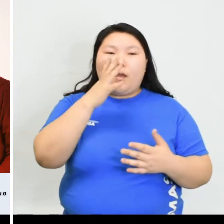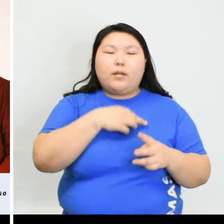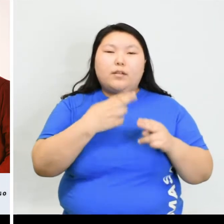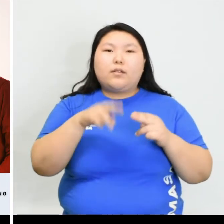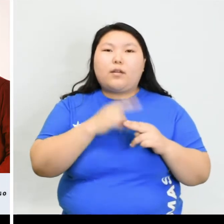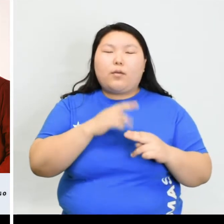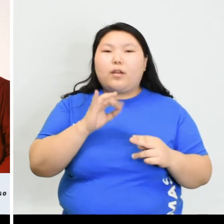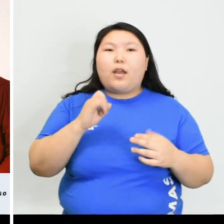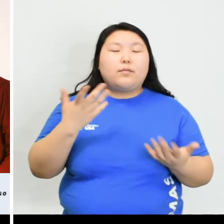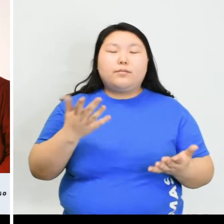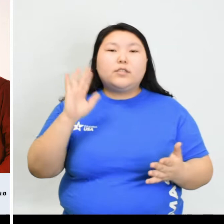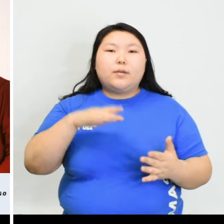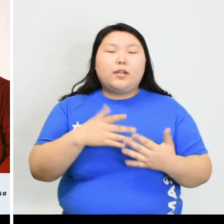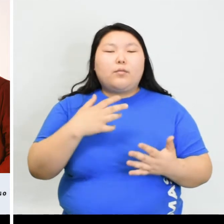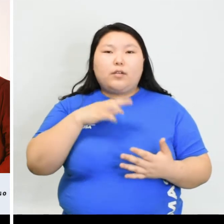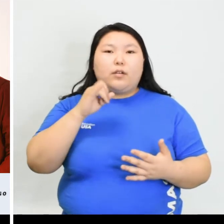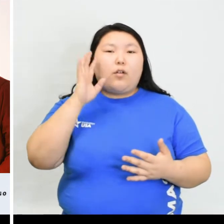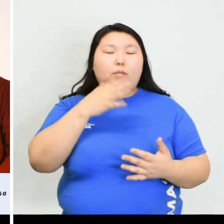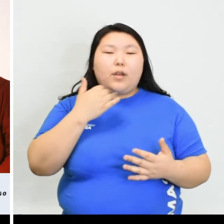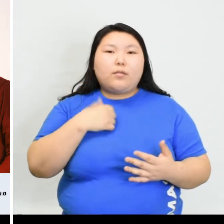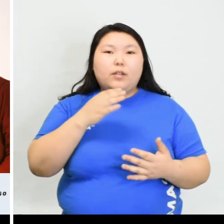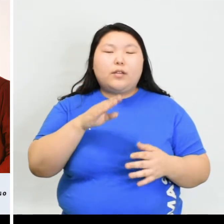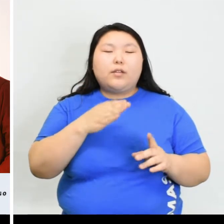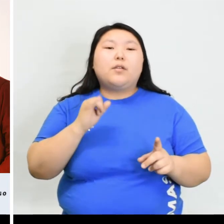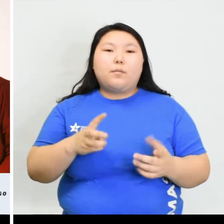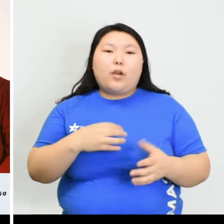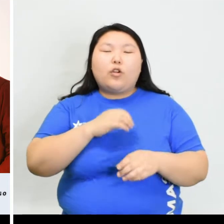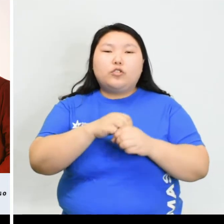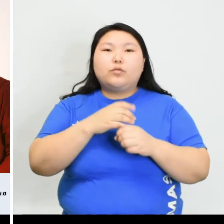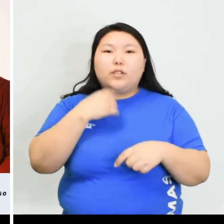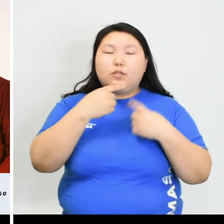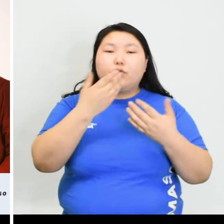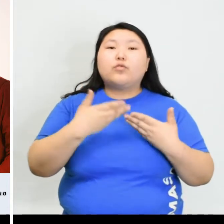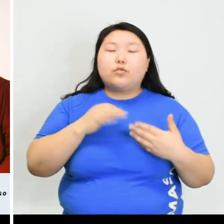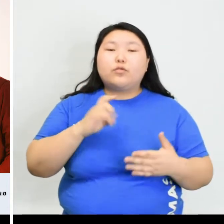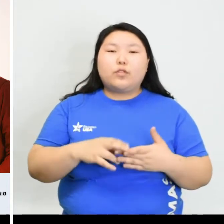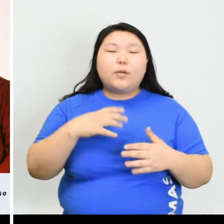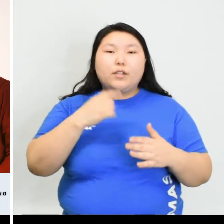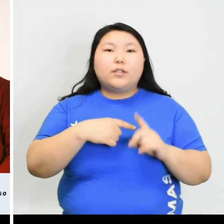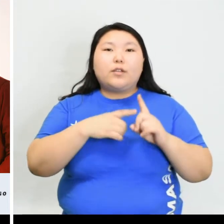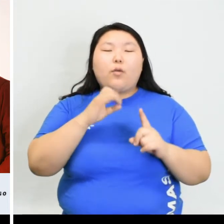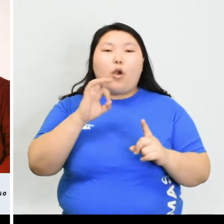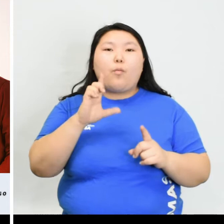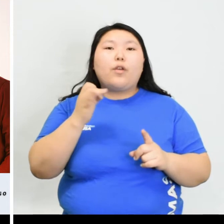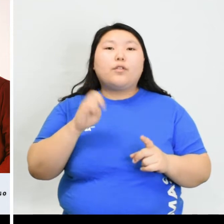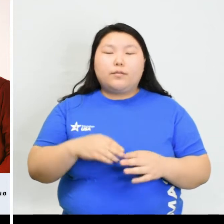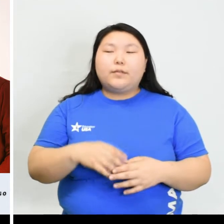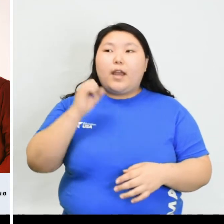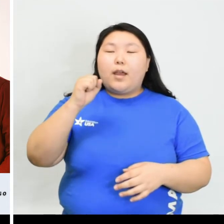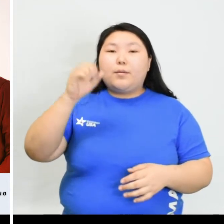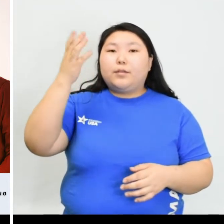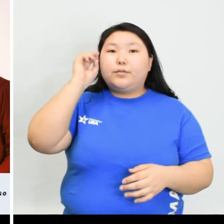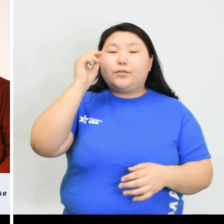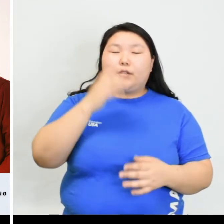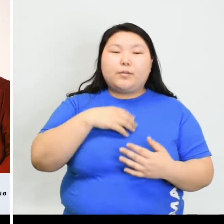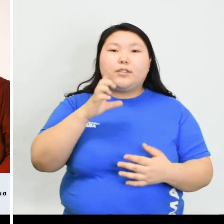бодохгүй нь яах вэ? Гэхдээ яах вэ? Профессор ч аа ингэ тийм аа ингэ тийм ярьж өгсөн л доо. Тэр дээр бол өнхөр хэцээс. Америкт одоо сурах